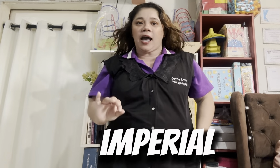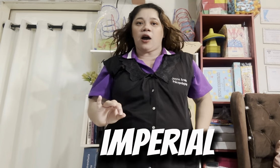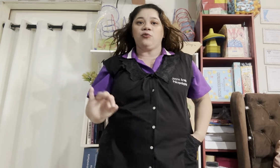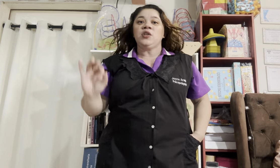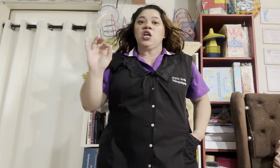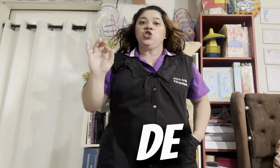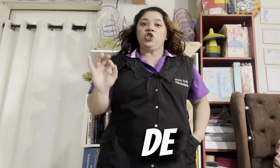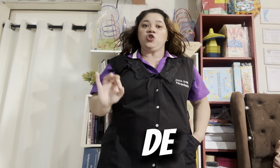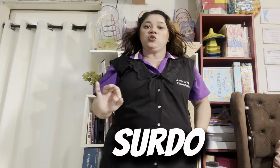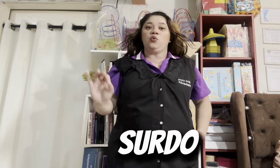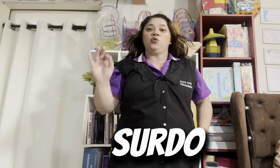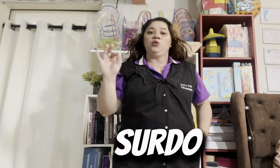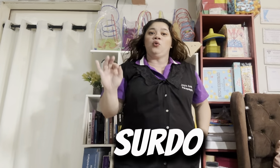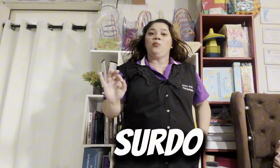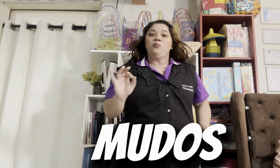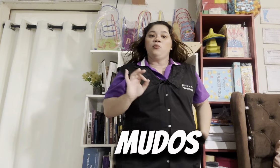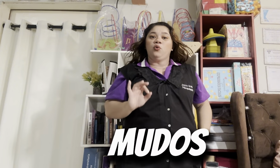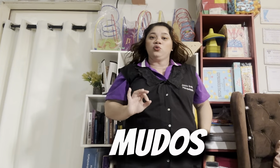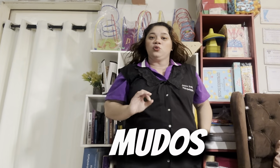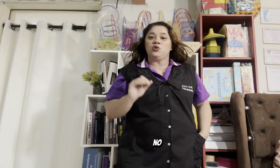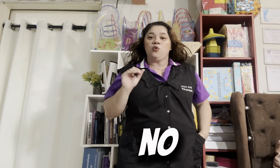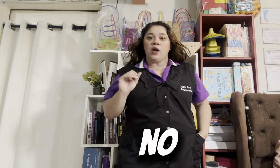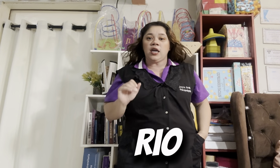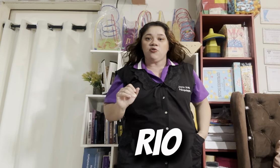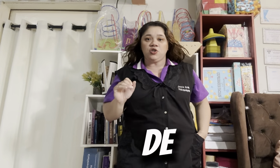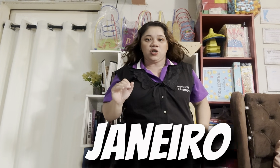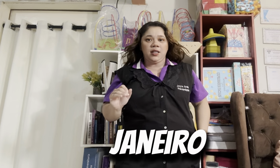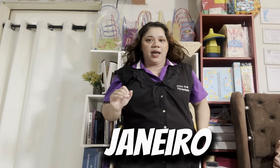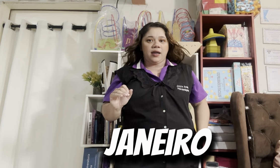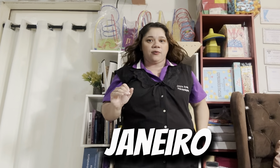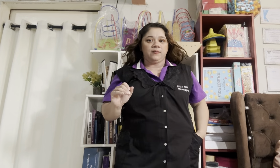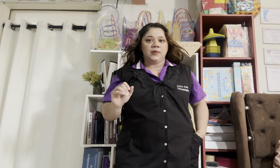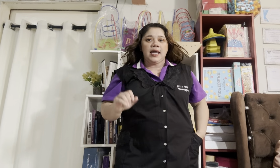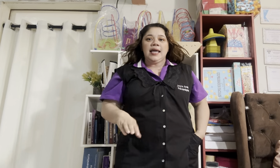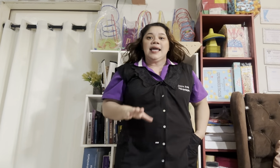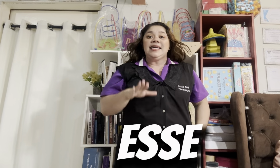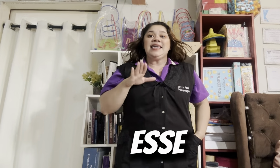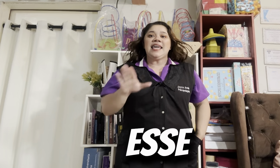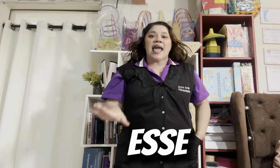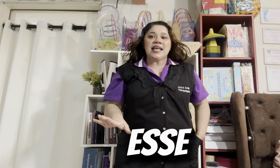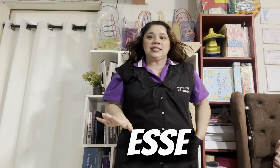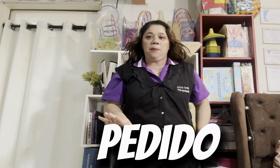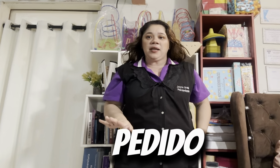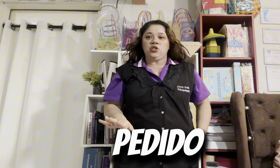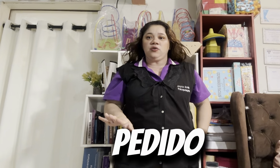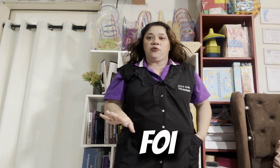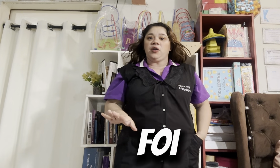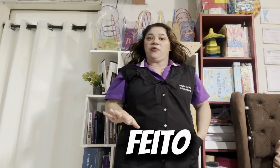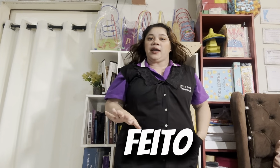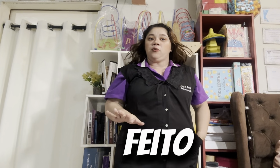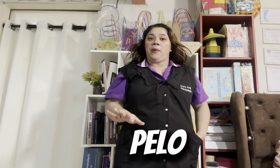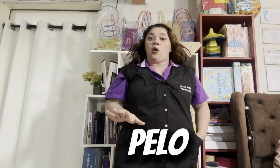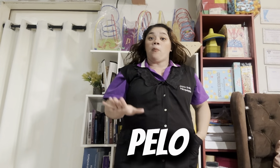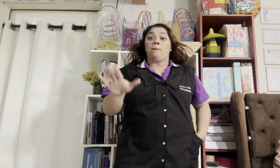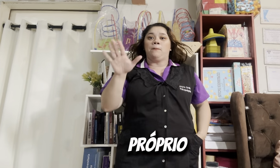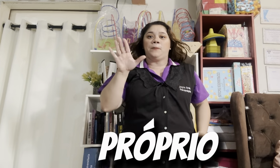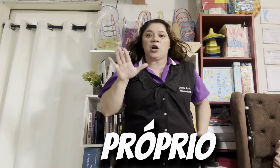Imperial de Surdo-Mudos no Rio de Janeiro. E esse pedido foi feito pelo